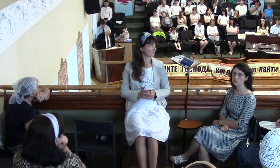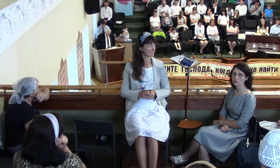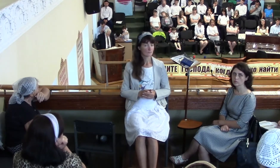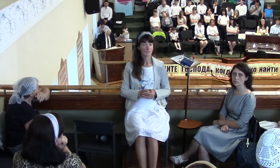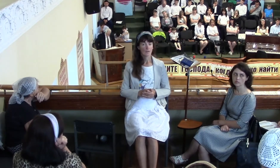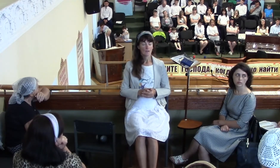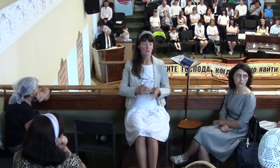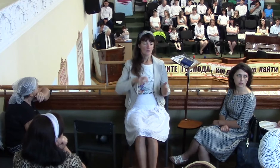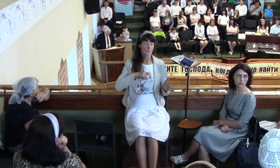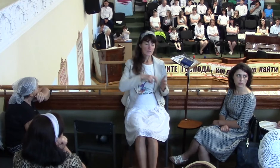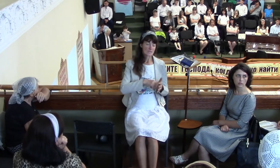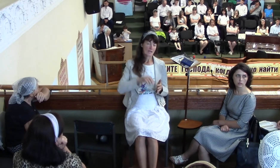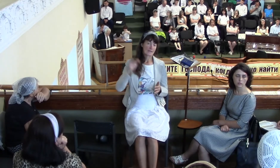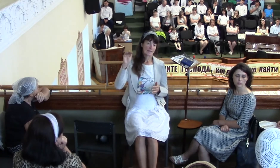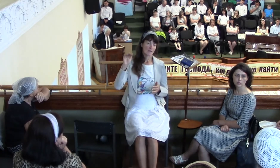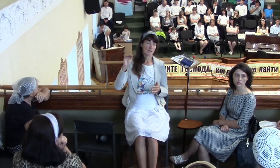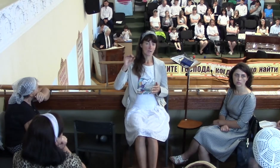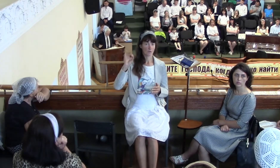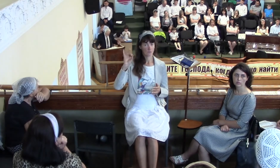Послание филиппийцам,